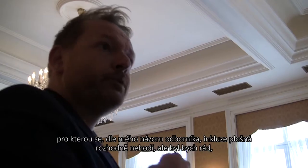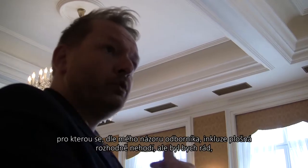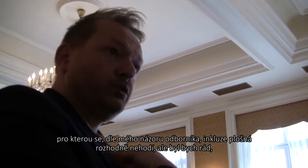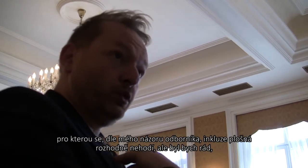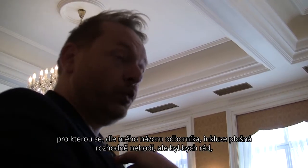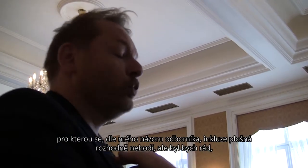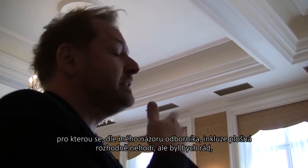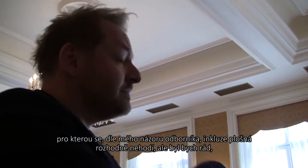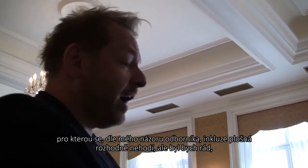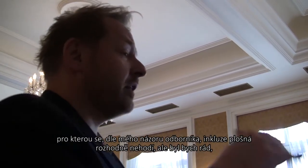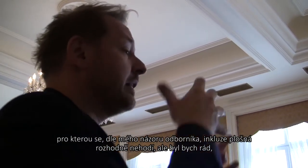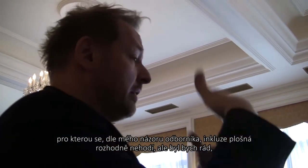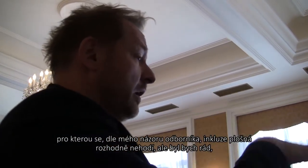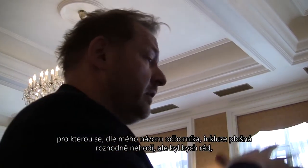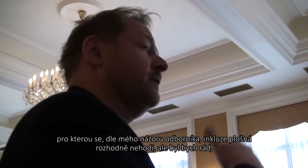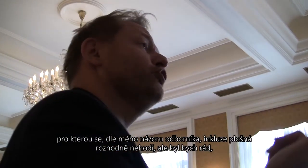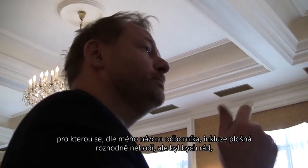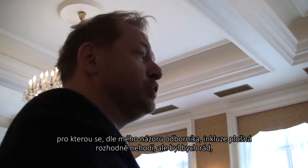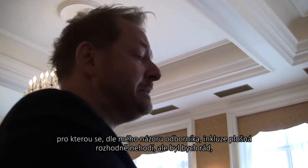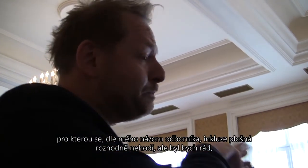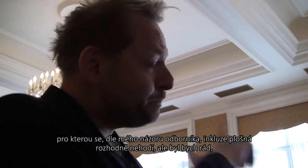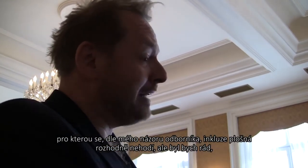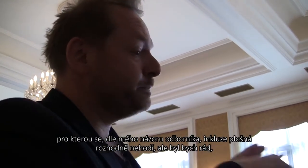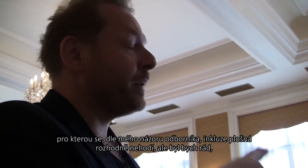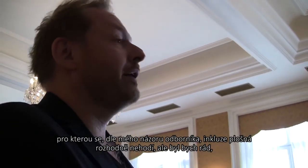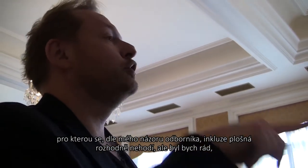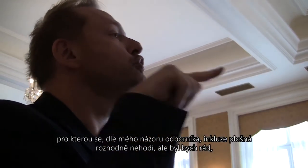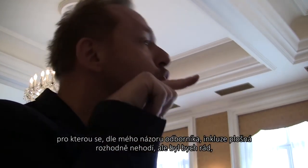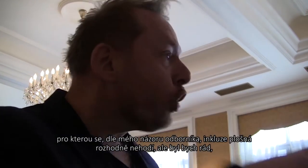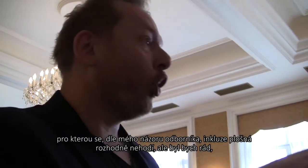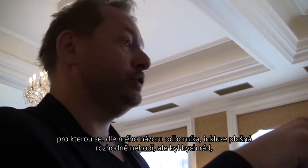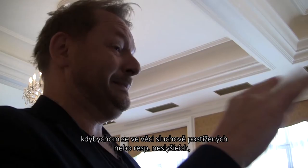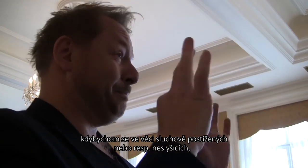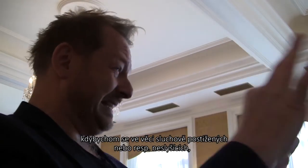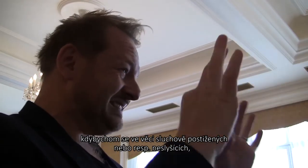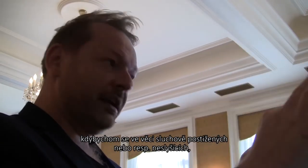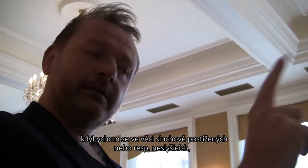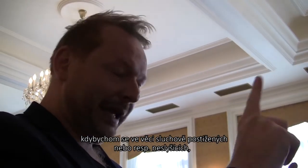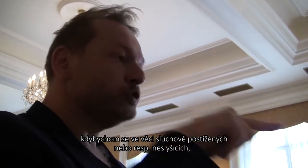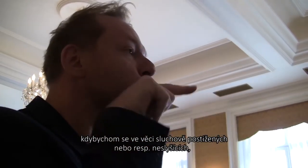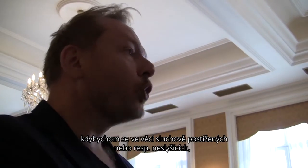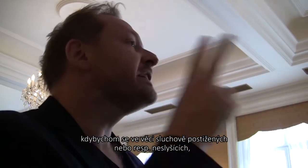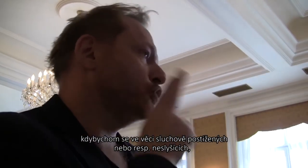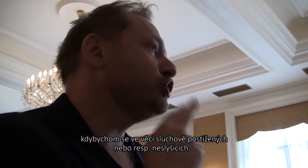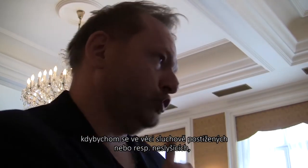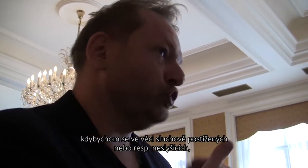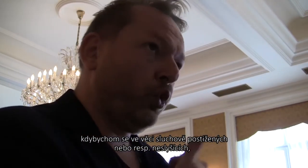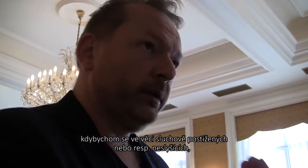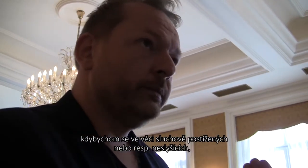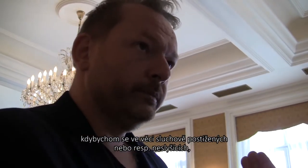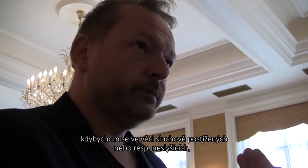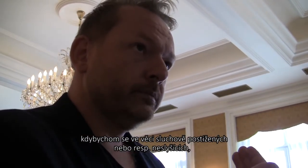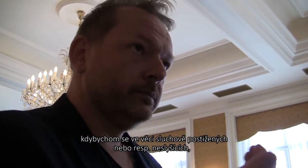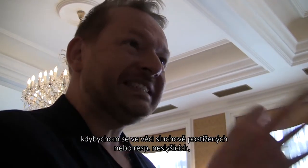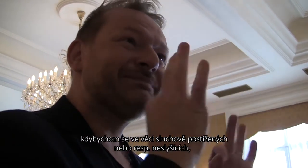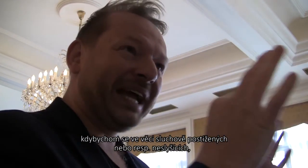názoru odborníka inkluze plošná rozhodně nehodí. Ale byl bych rád, kdybychom se ve věci sluchově postižených